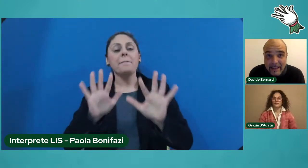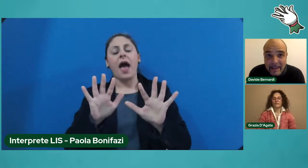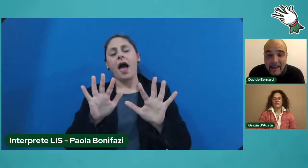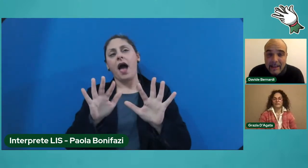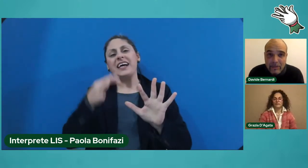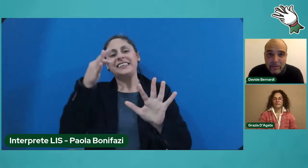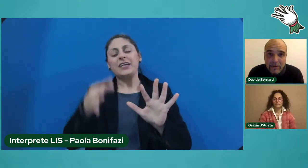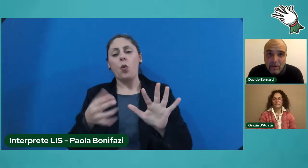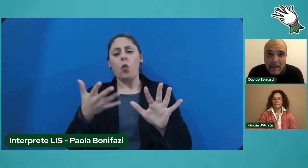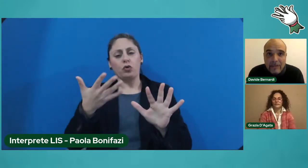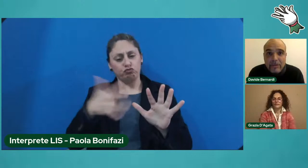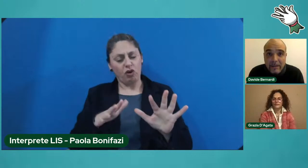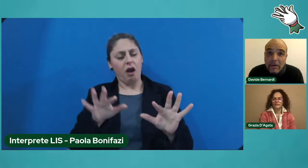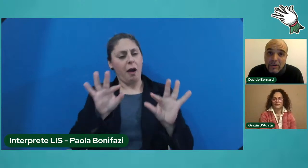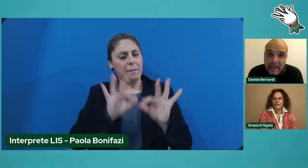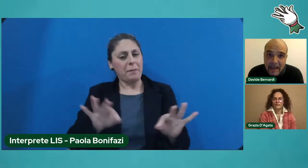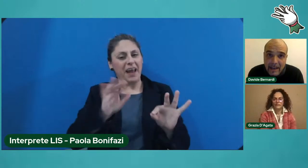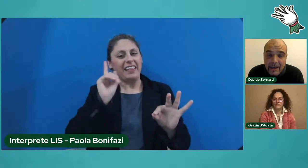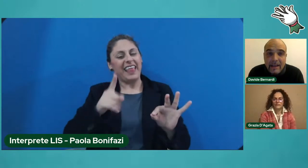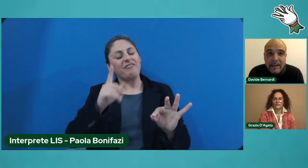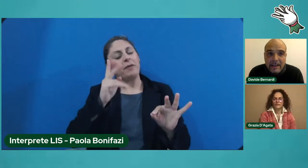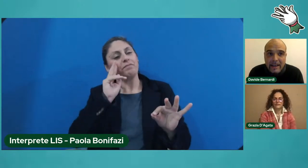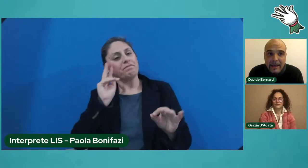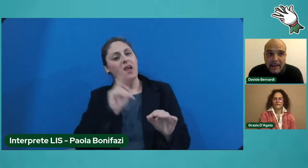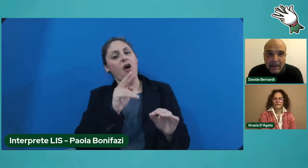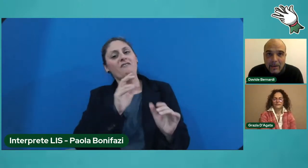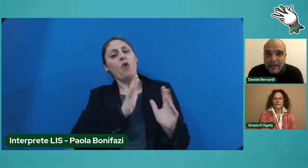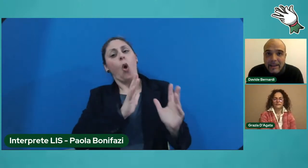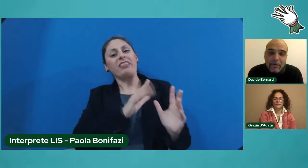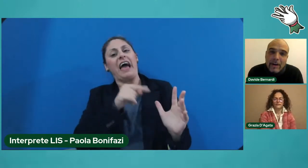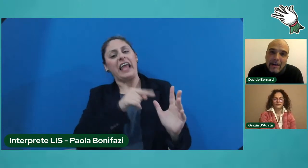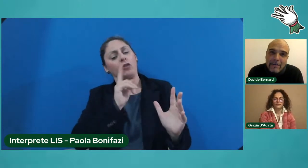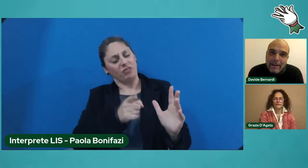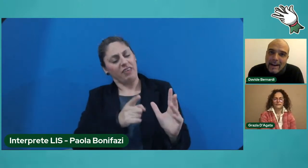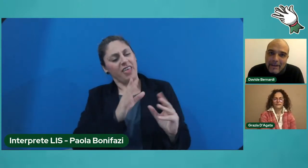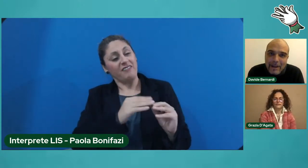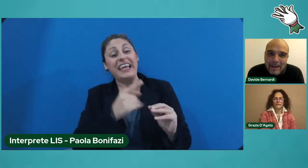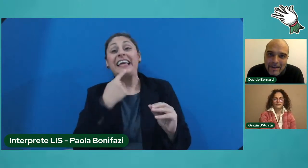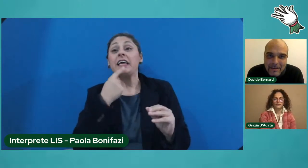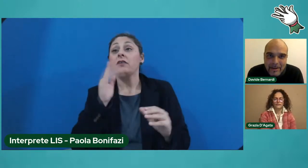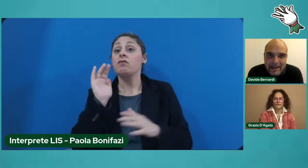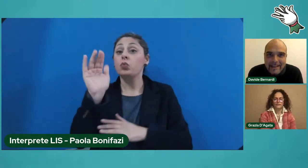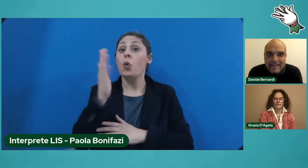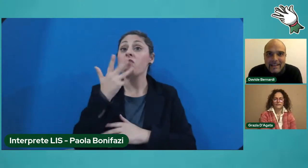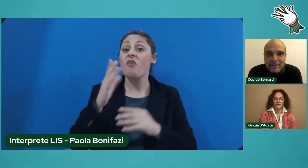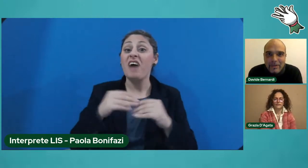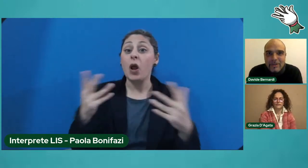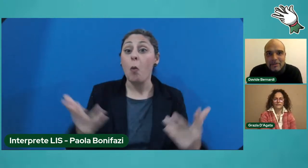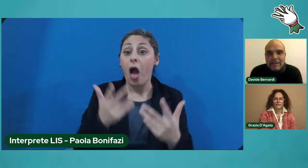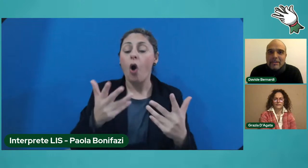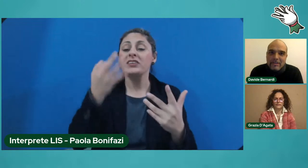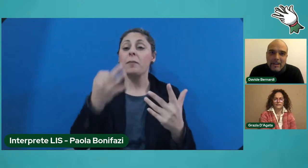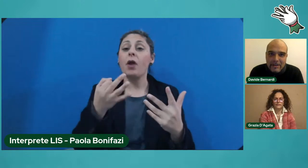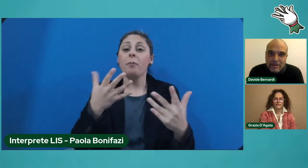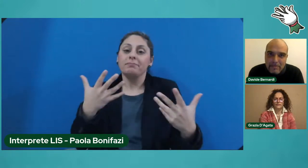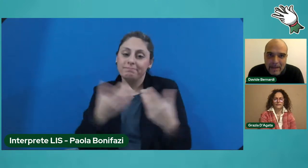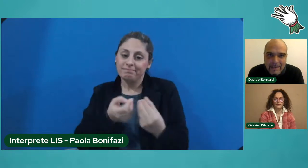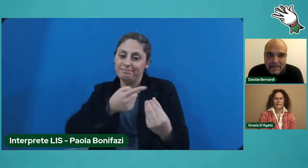cantiere anche tutto un lato dei volontari che quindi chi vorrà fare qualcosa per la Casa delle Luci potrà trovare il suo